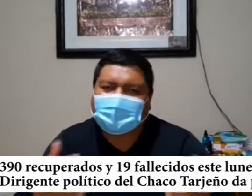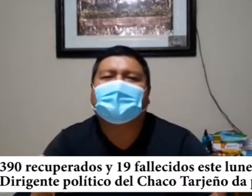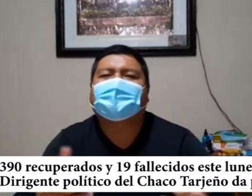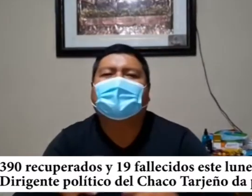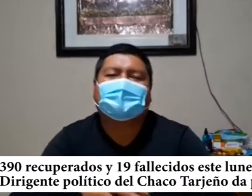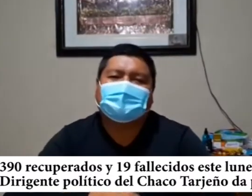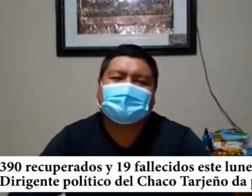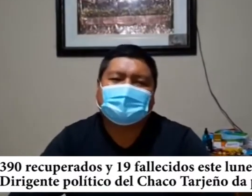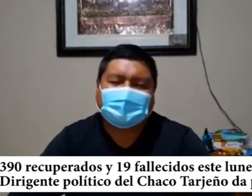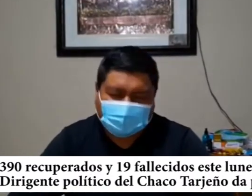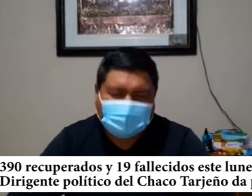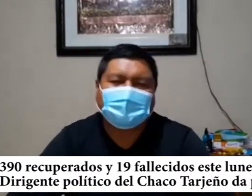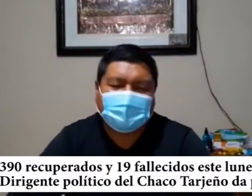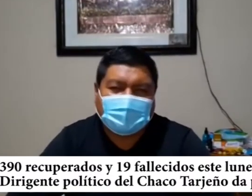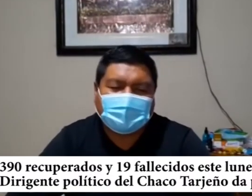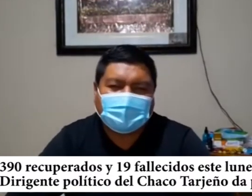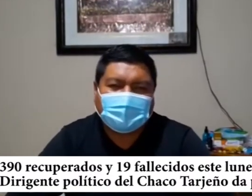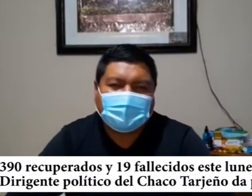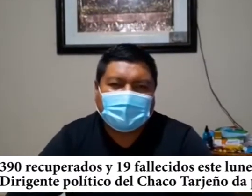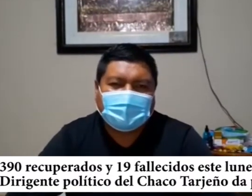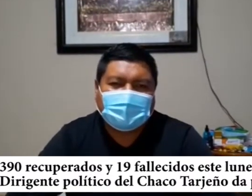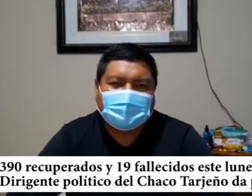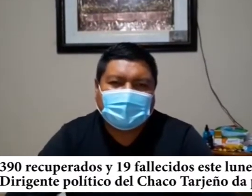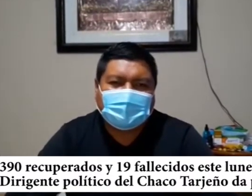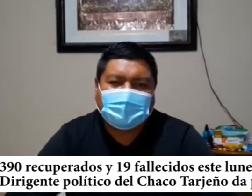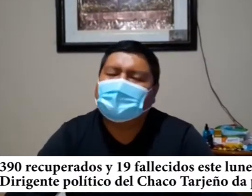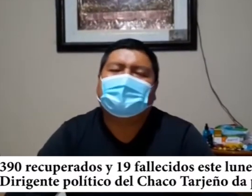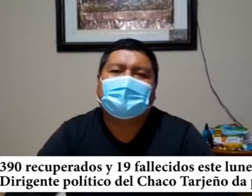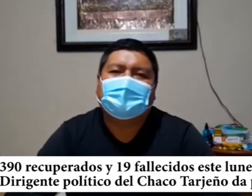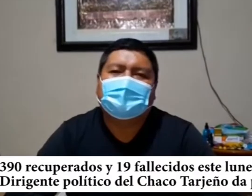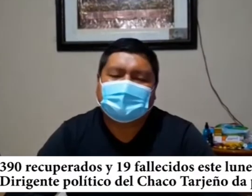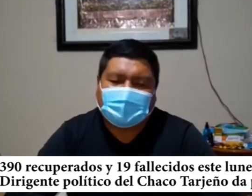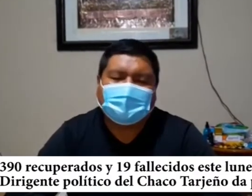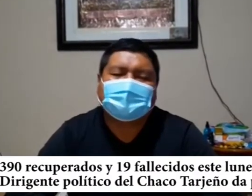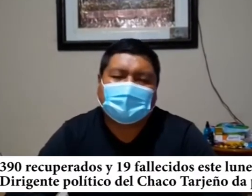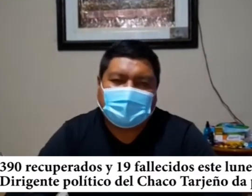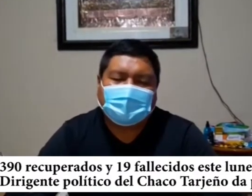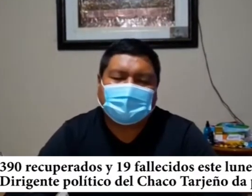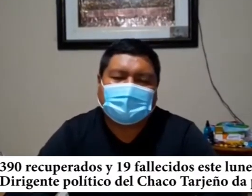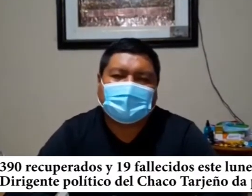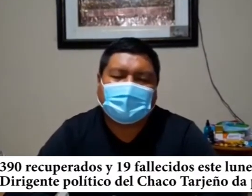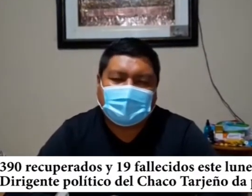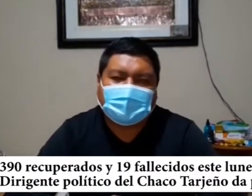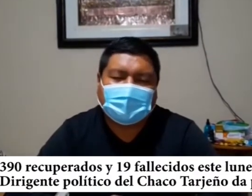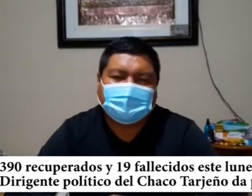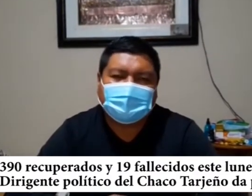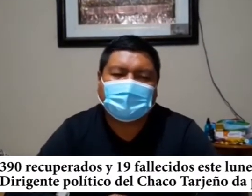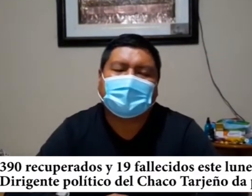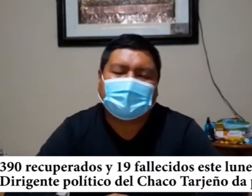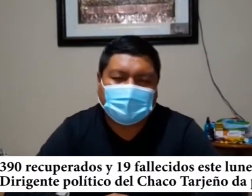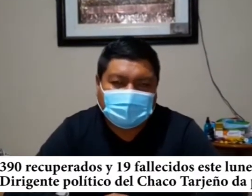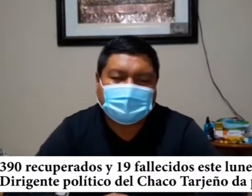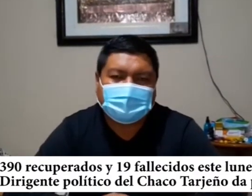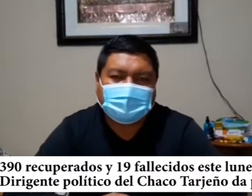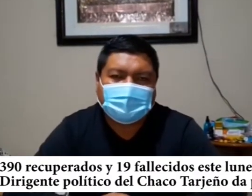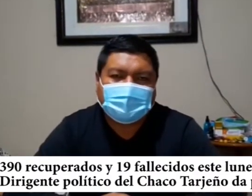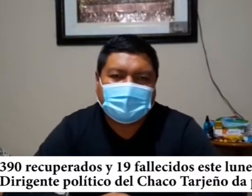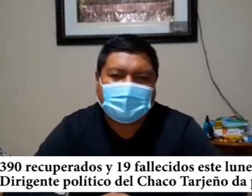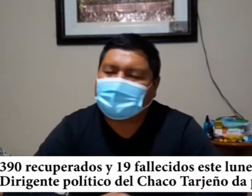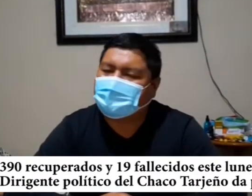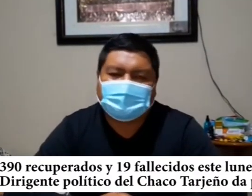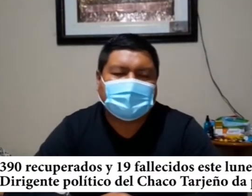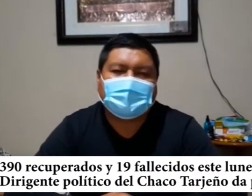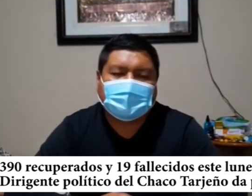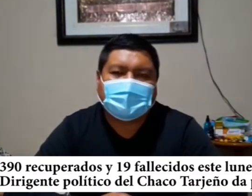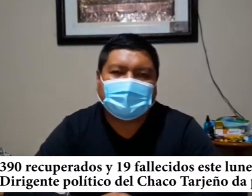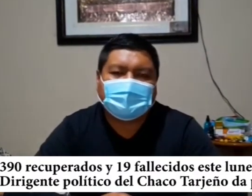Y comentarles que estoy muy bien y estamos también con nuestra familia cuidándolos y